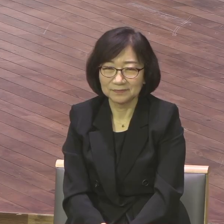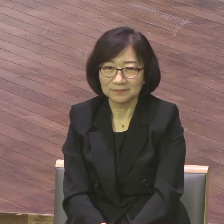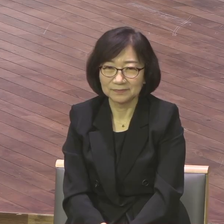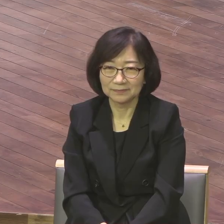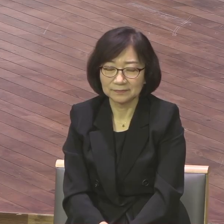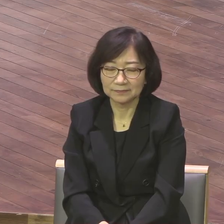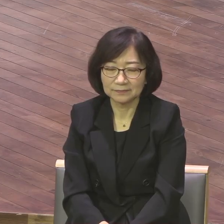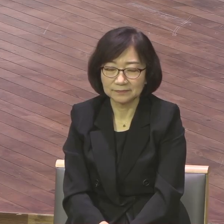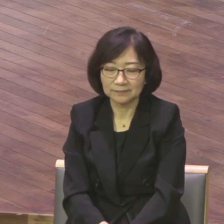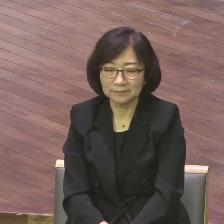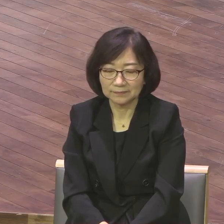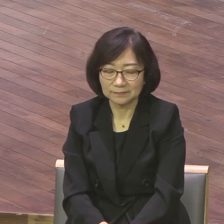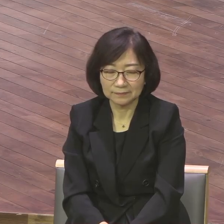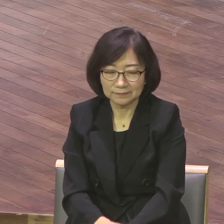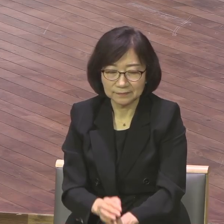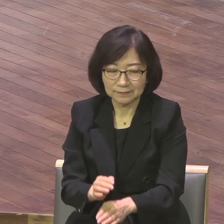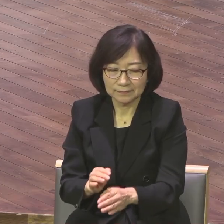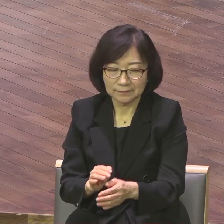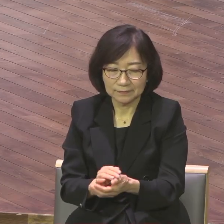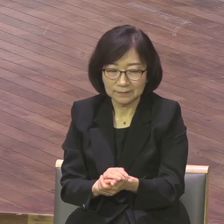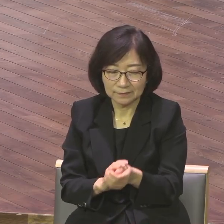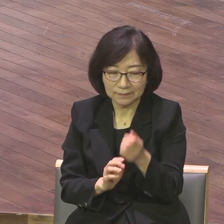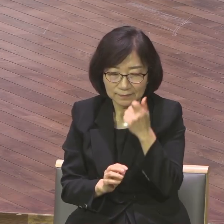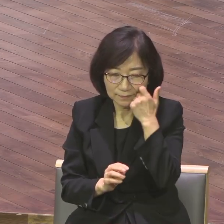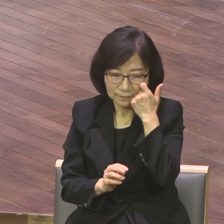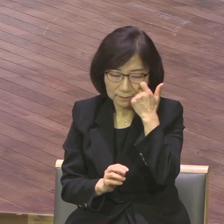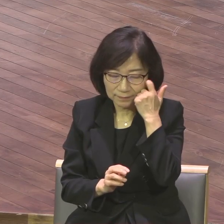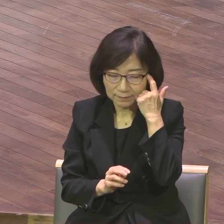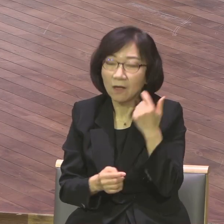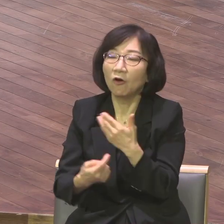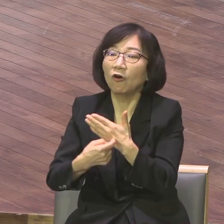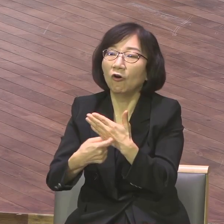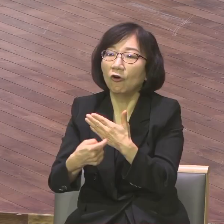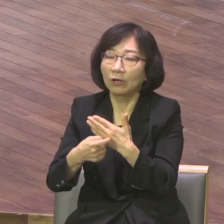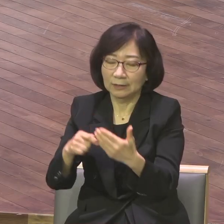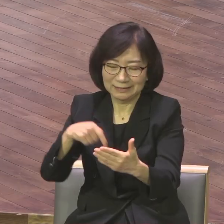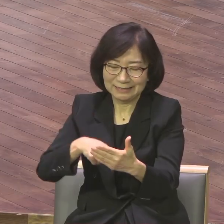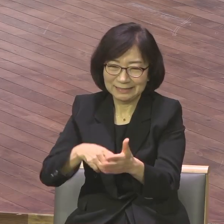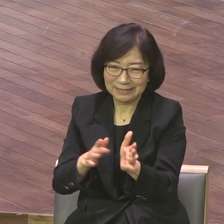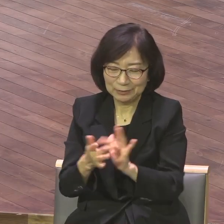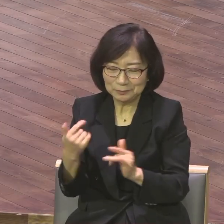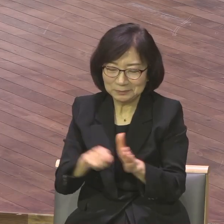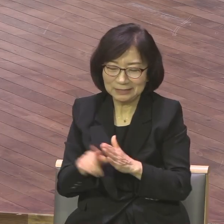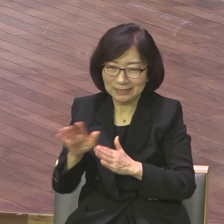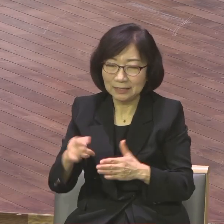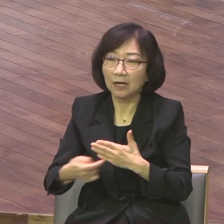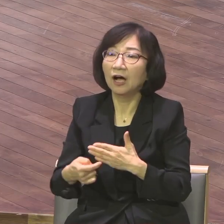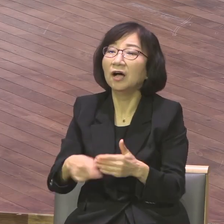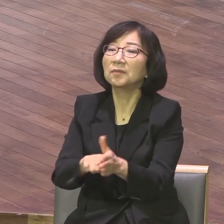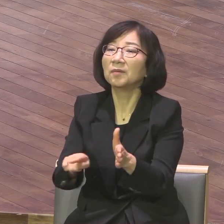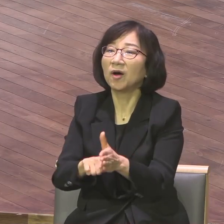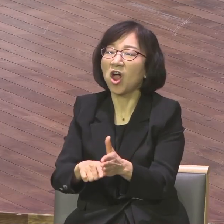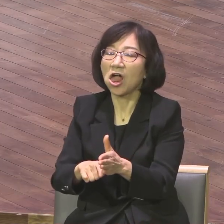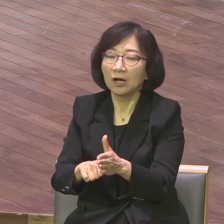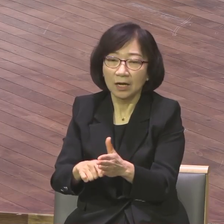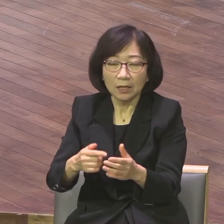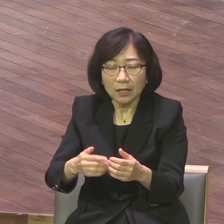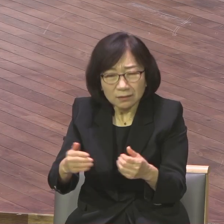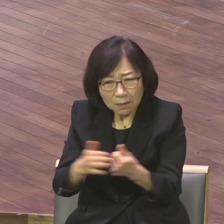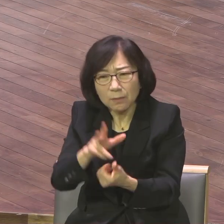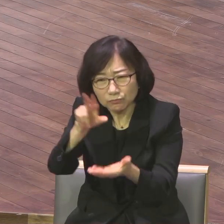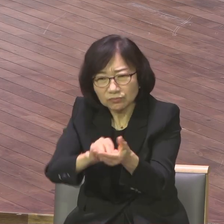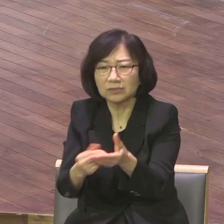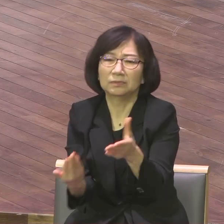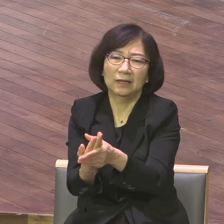생기죠. 예수를 안 믿고 예수 일한다고 흉내내니까 갈등이 오죠. 힘들지요. 예수를 믿는